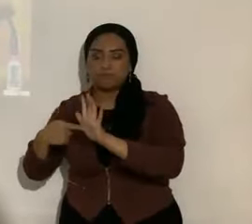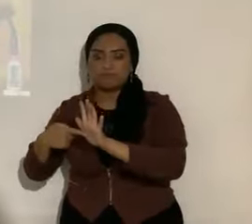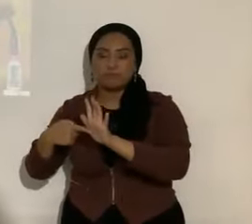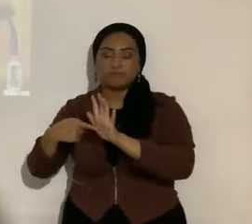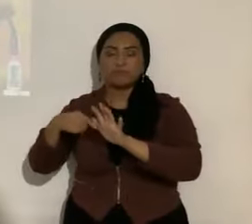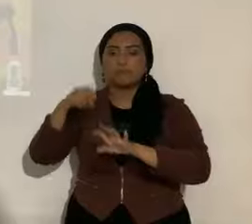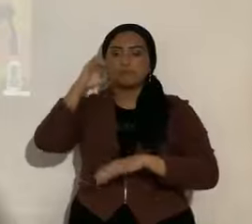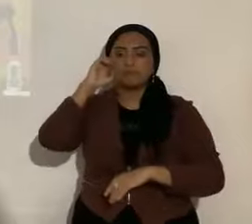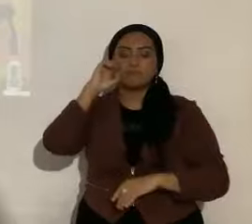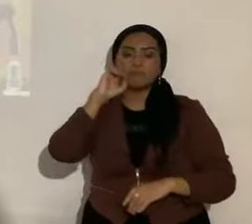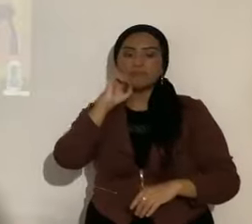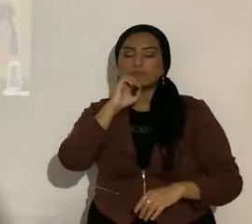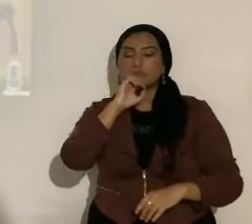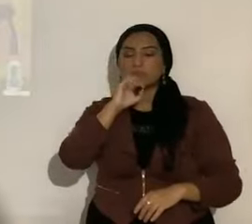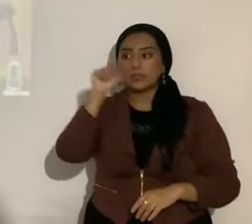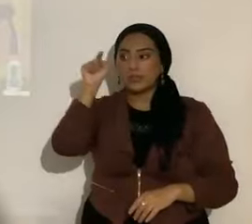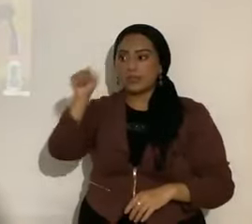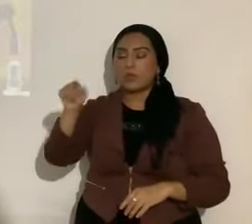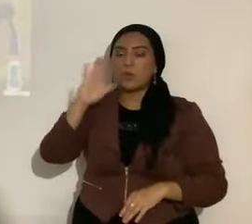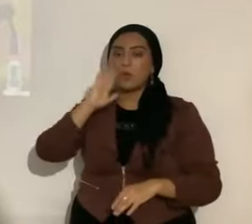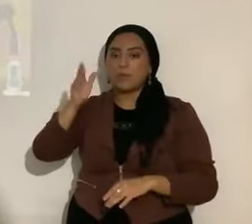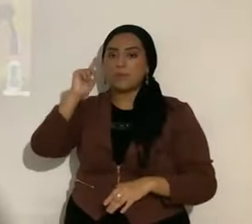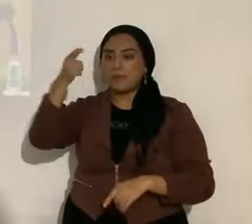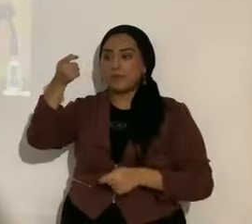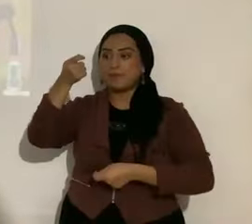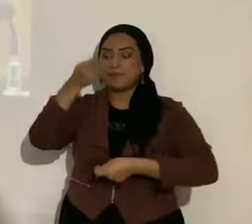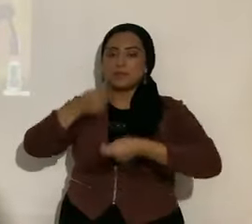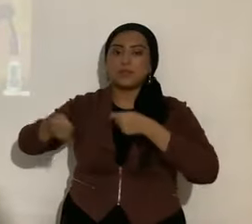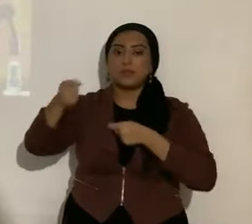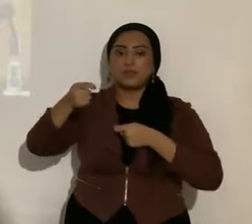a Eliseo que él sería el sucesor.